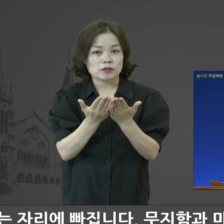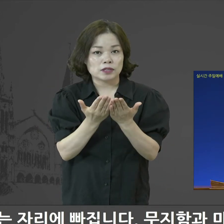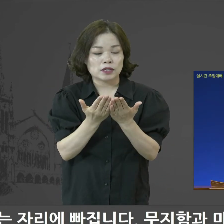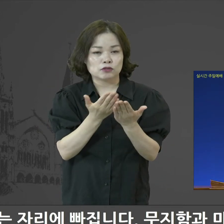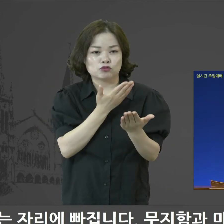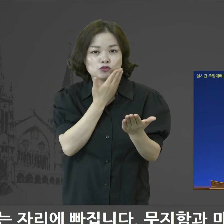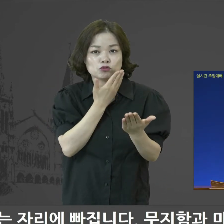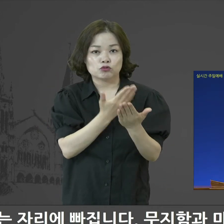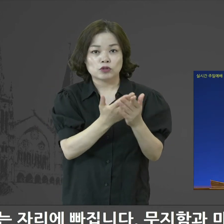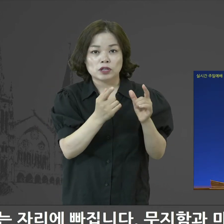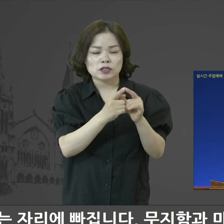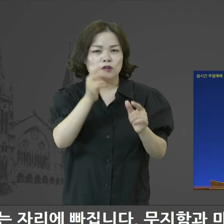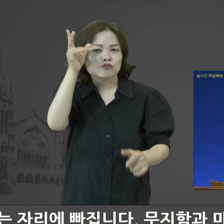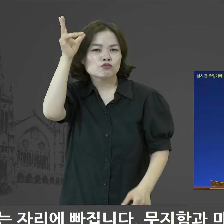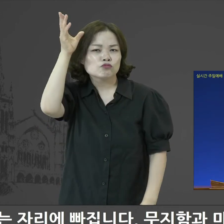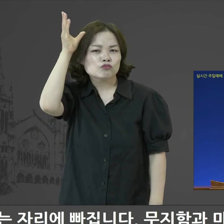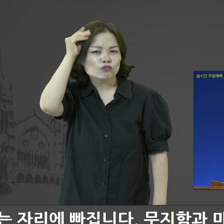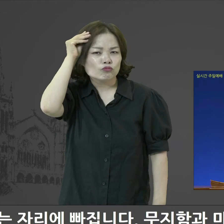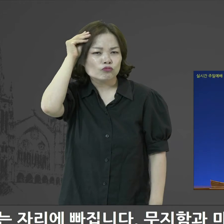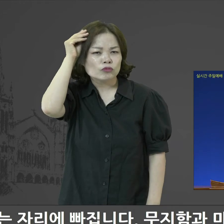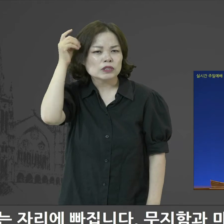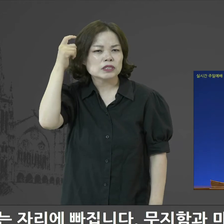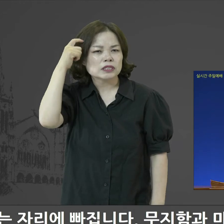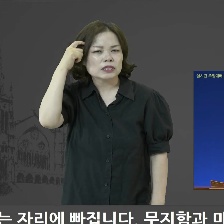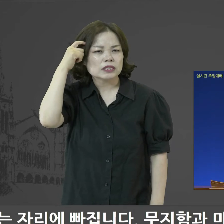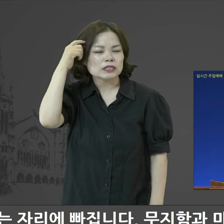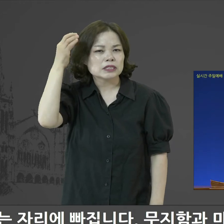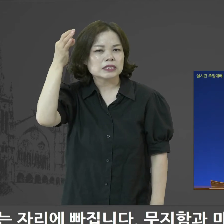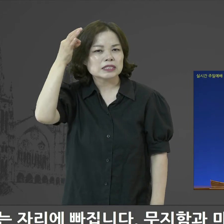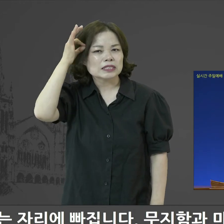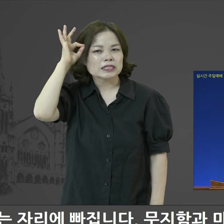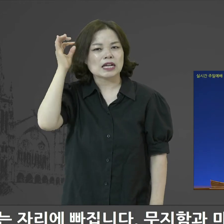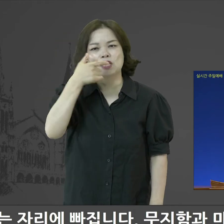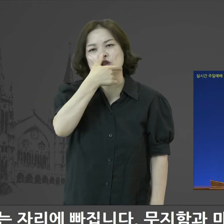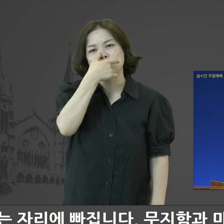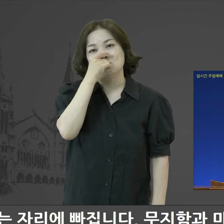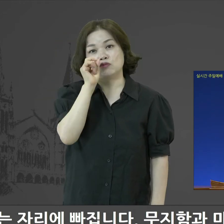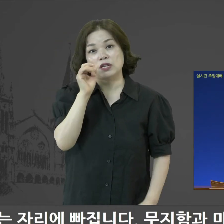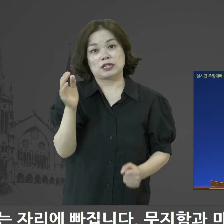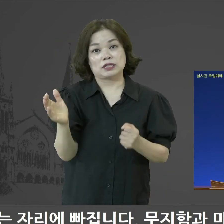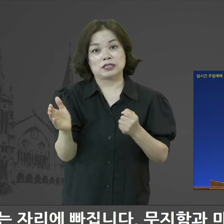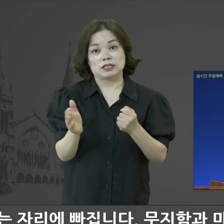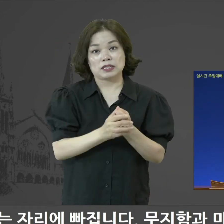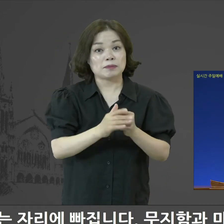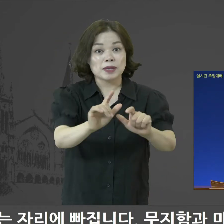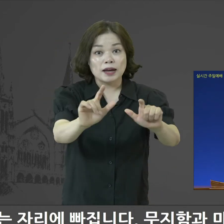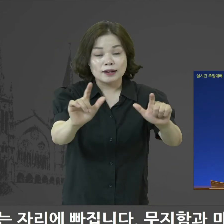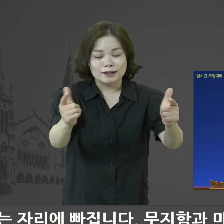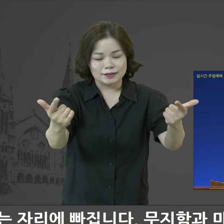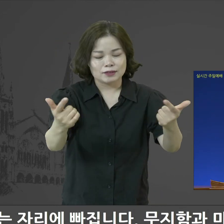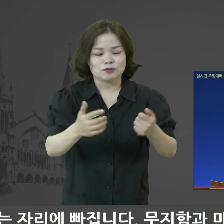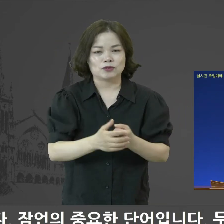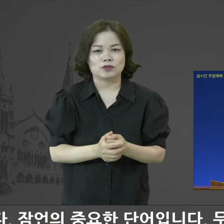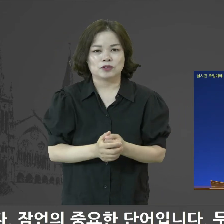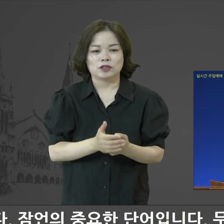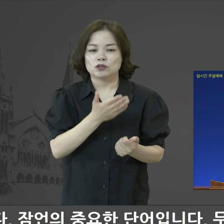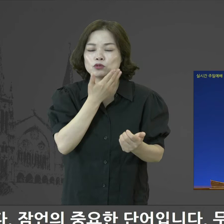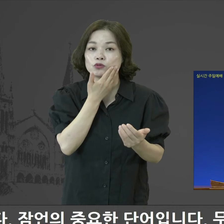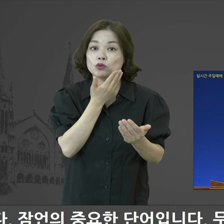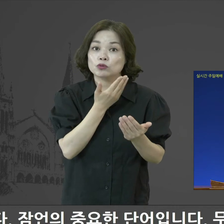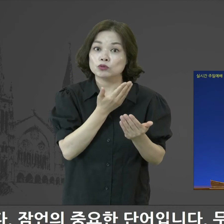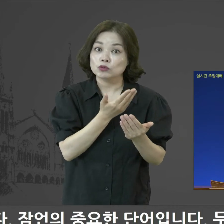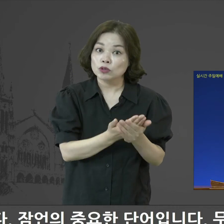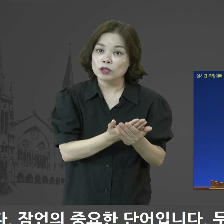단어입니다. 이 무지하다는 말은 인식과 지각 능력이 부족하기 때문에 무지한 것이 아니고 소중한